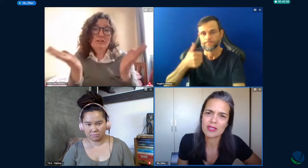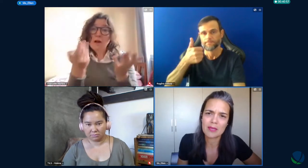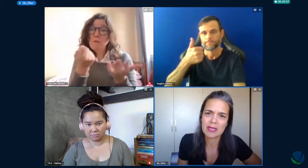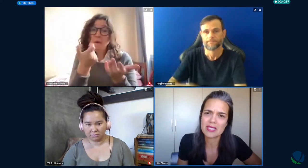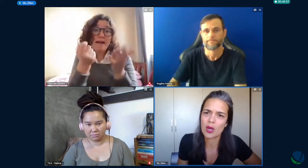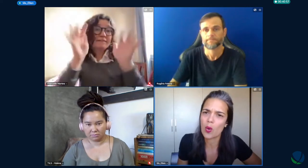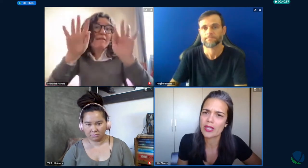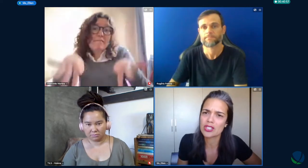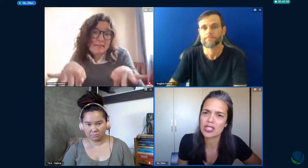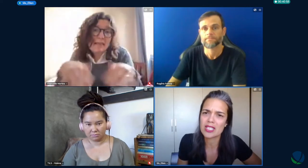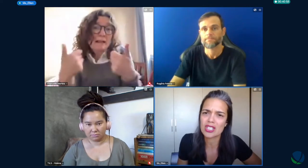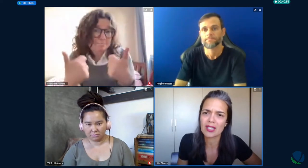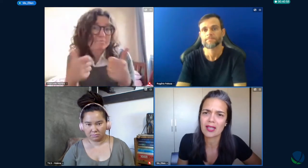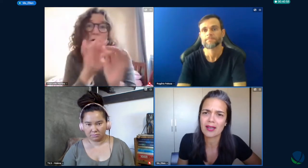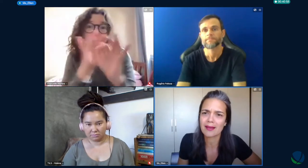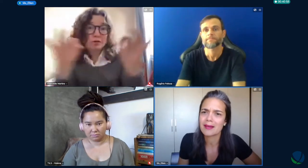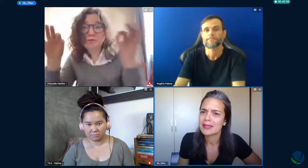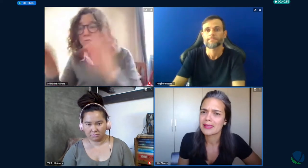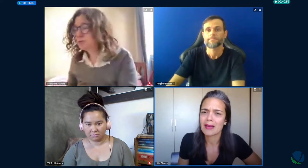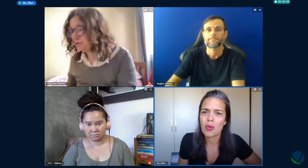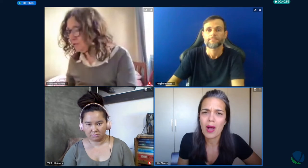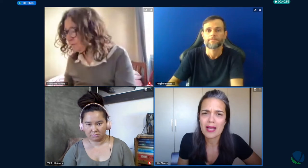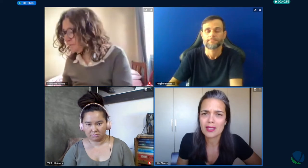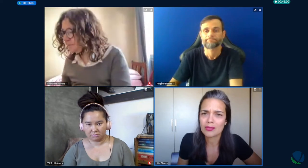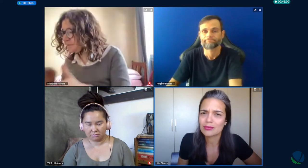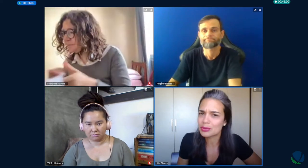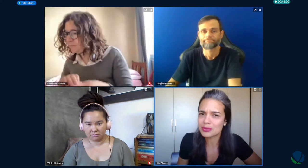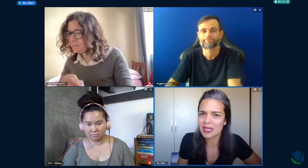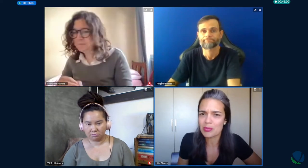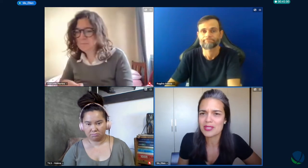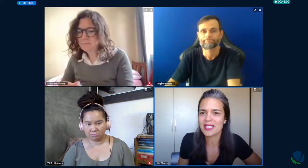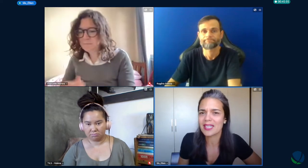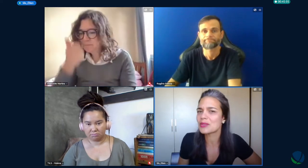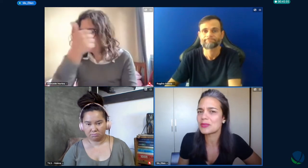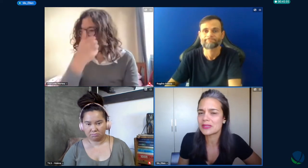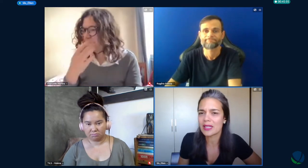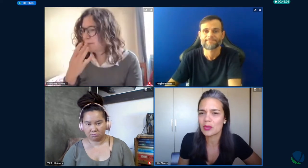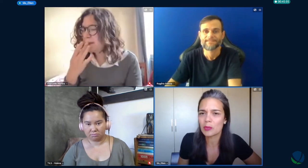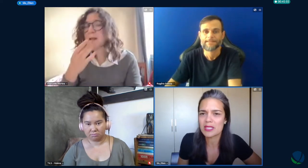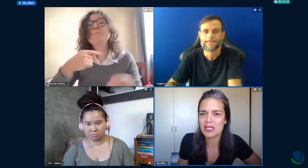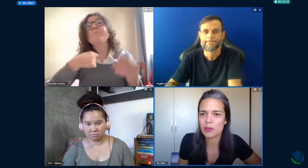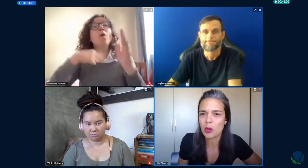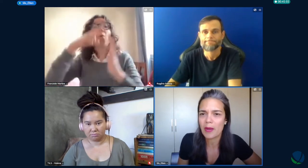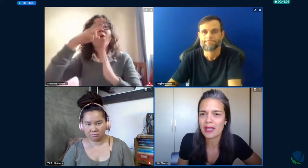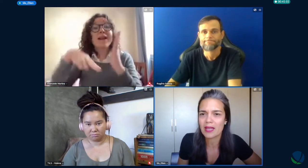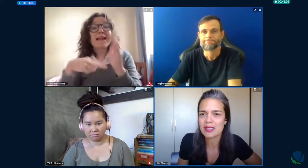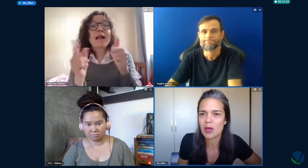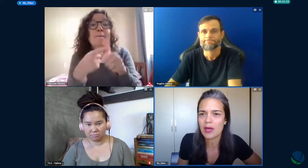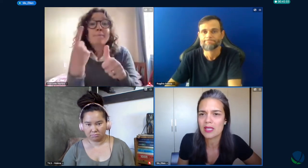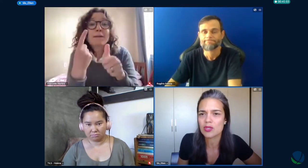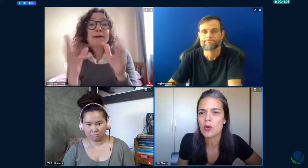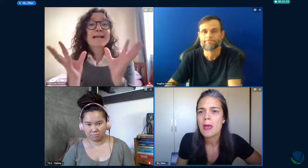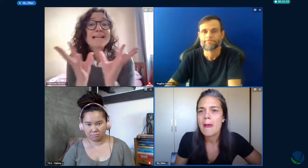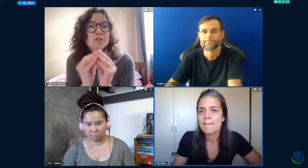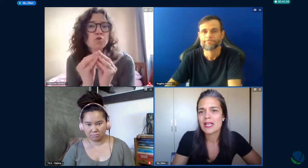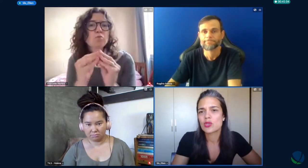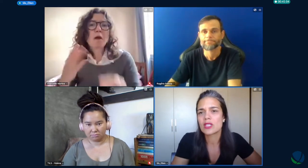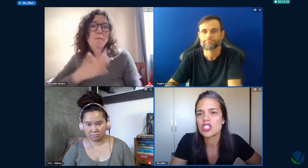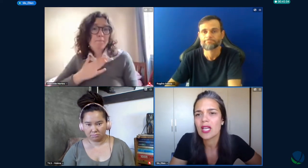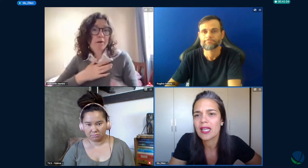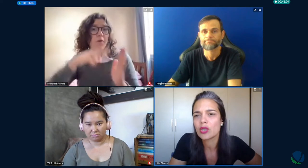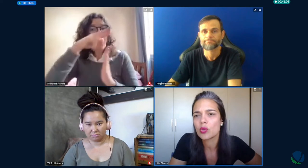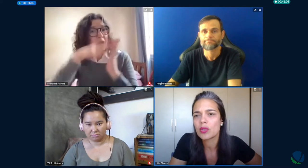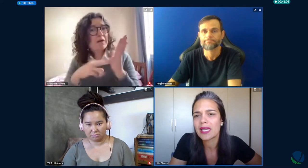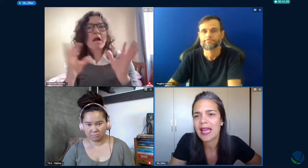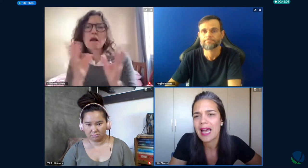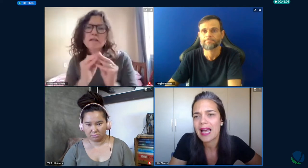coisas que você precisa corrigir, já está quase tudo 100%, então não precisa se preocupar em relação a isso. Mas